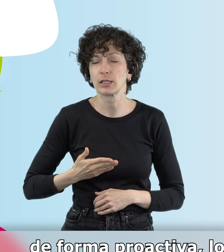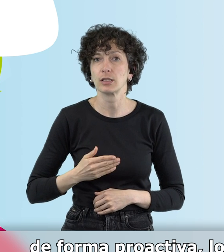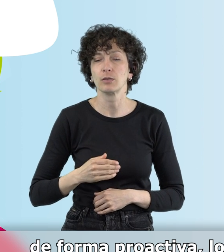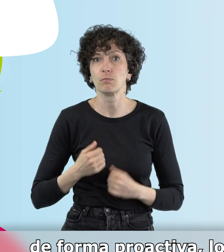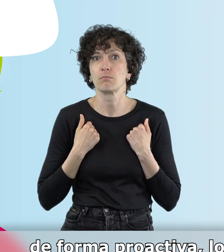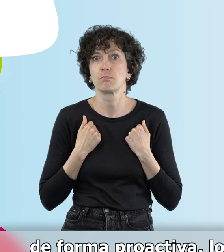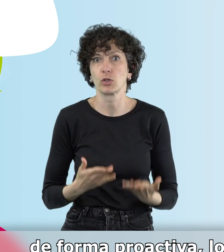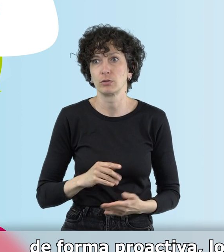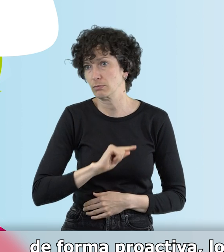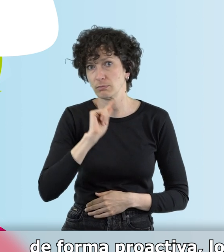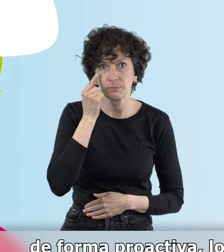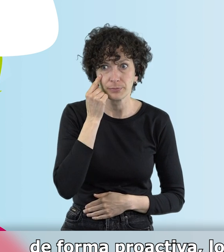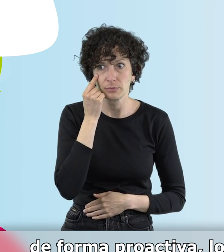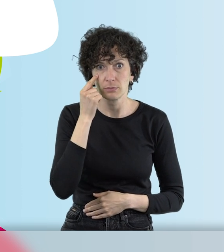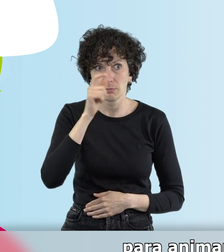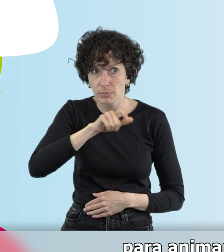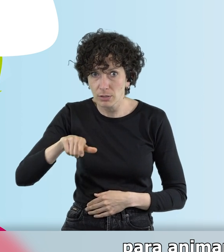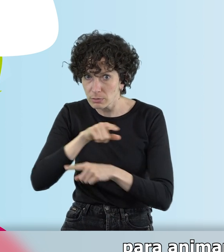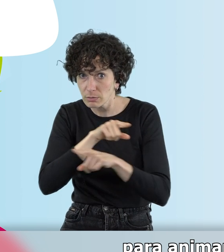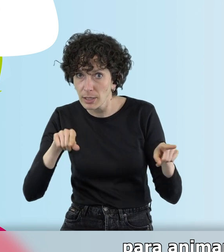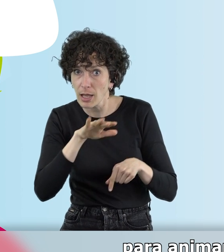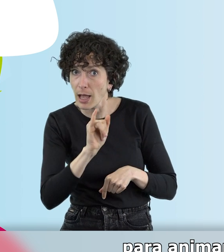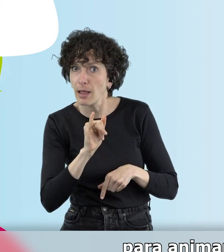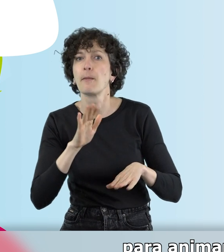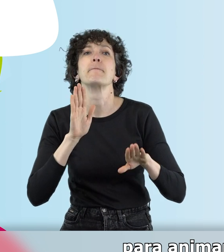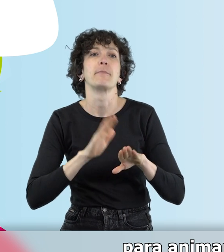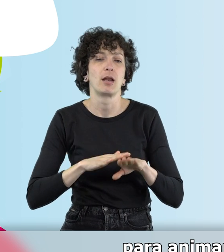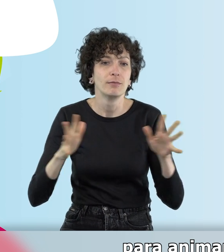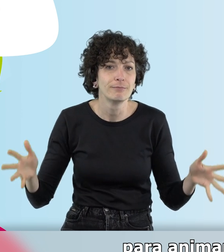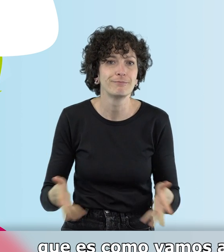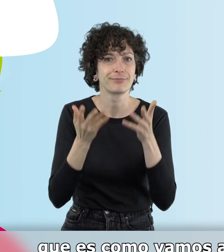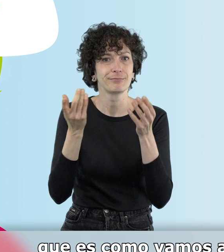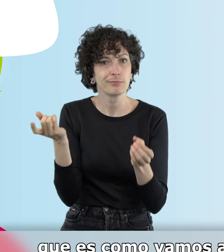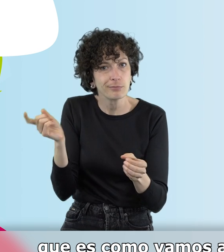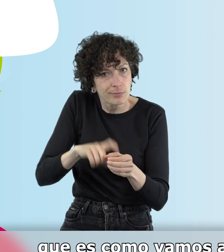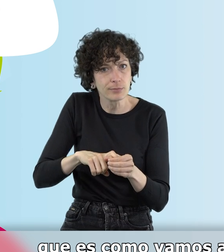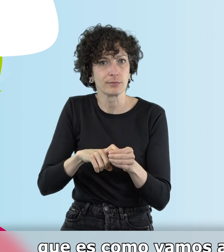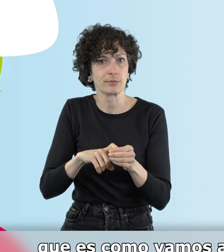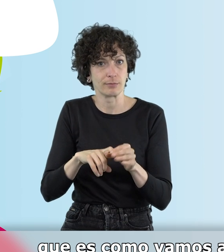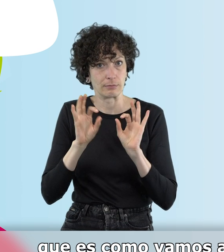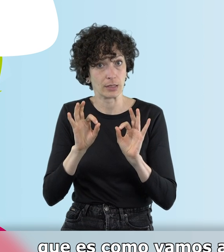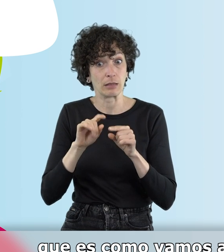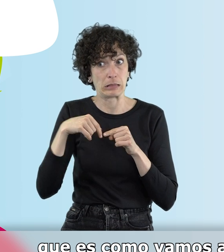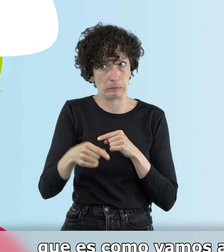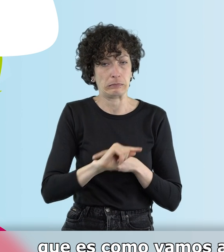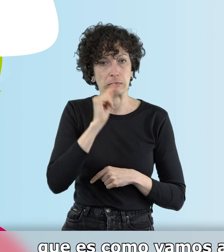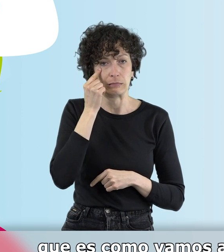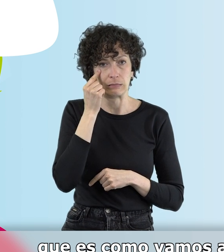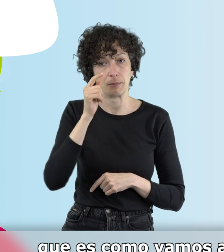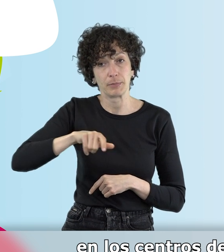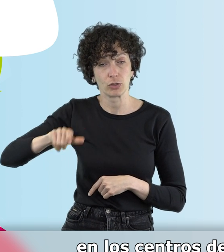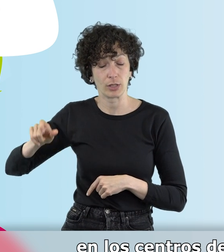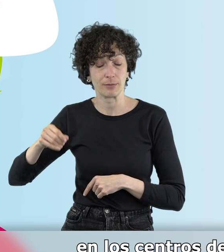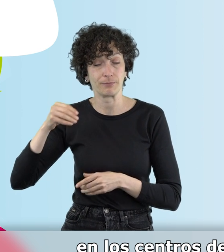forma proactiva lo antes posible de estas personas para animarles precisamente a participar, que es, como vamos a ver después, lo que